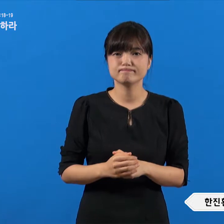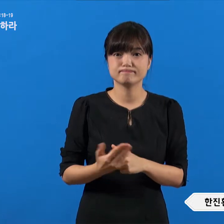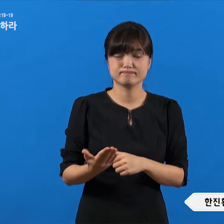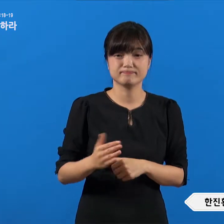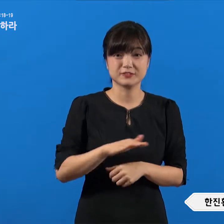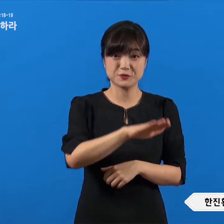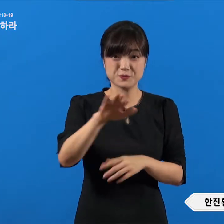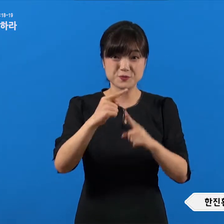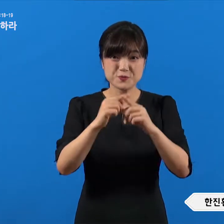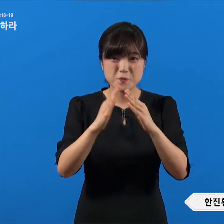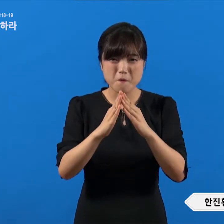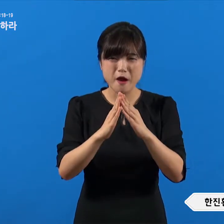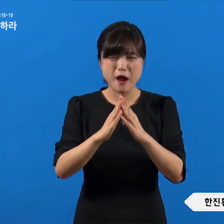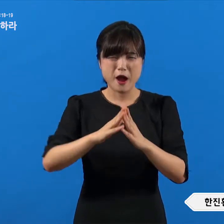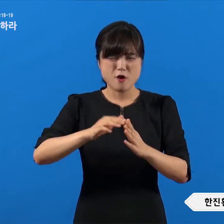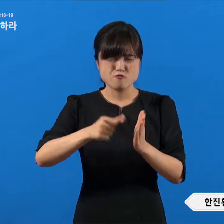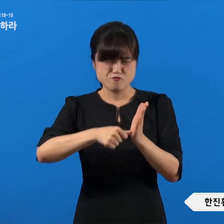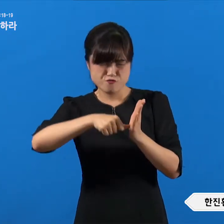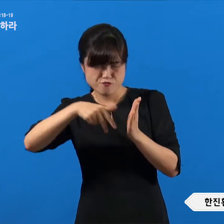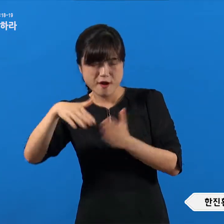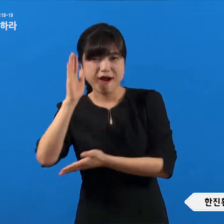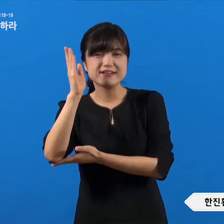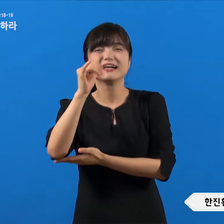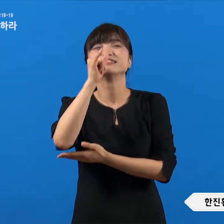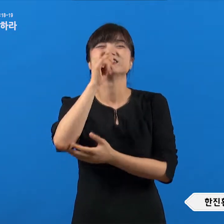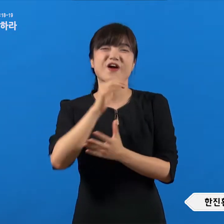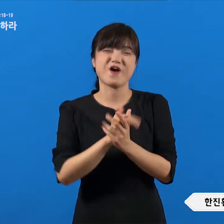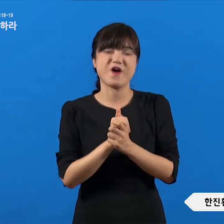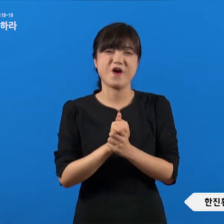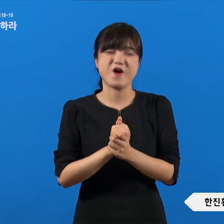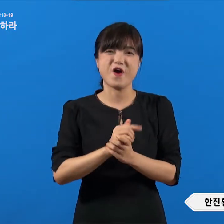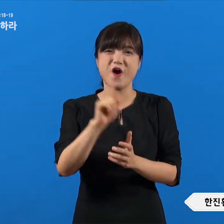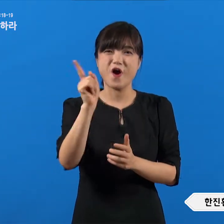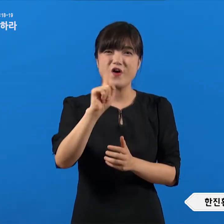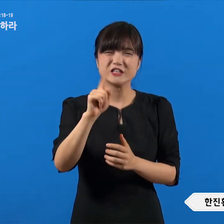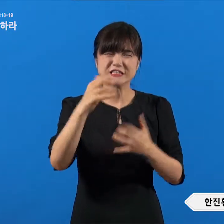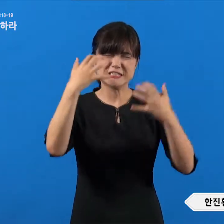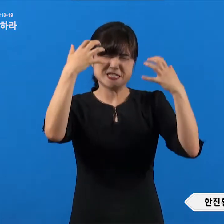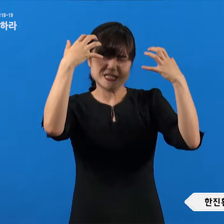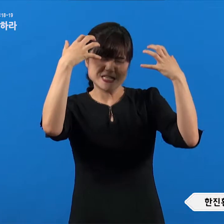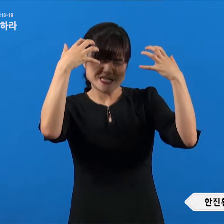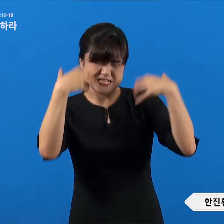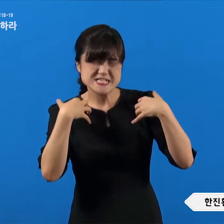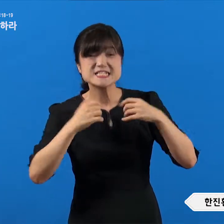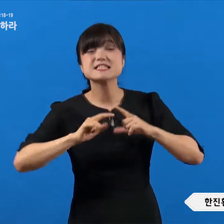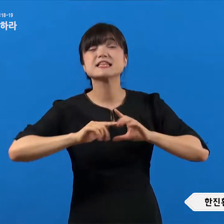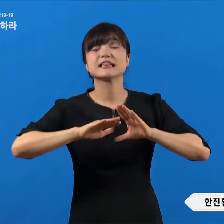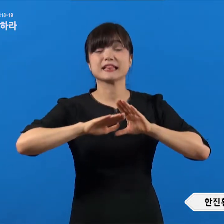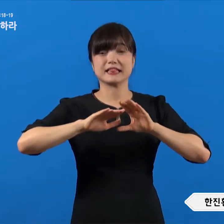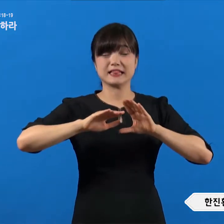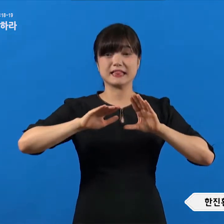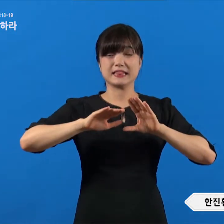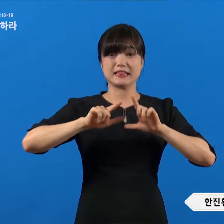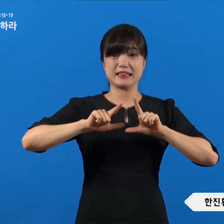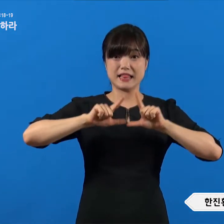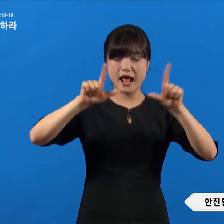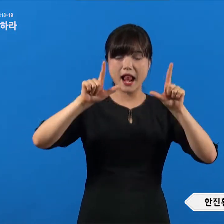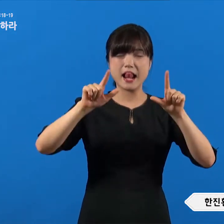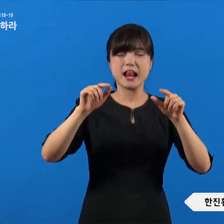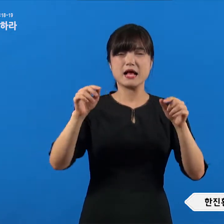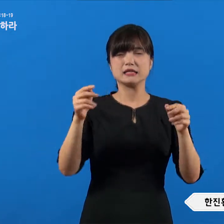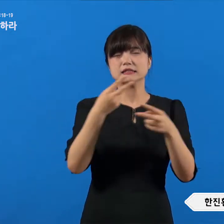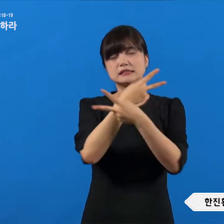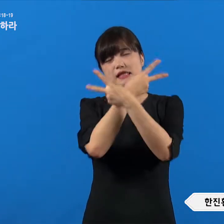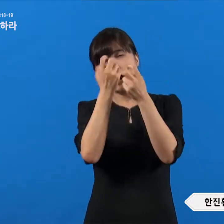우리 교회에는 전설적인 얘기가 하나 있습니다. 어느 여름 밤인데 이제 자려고